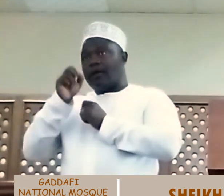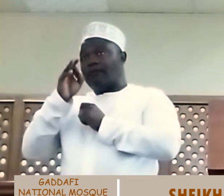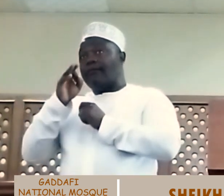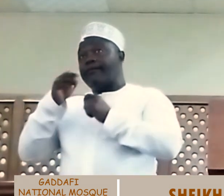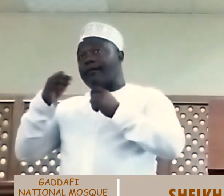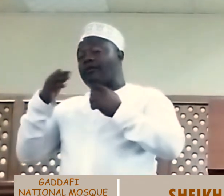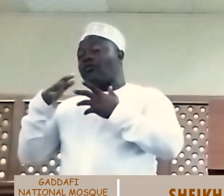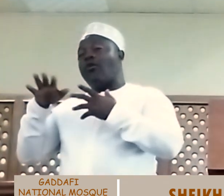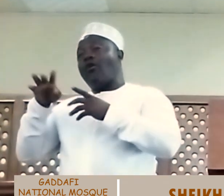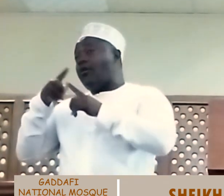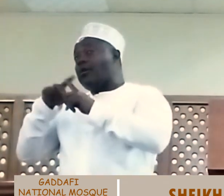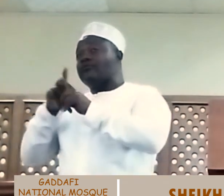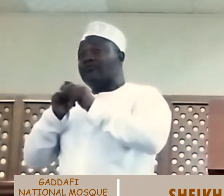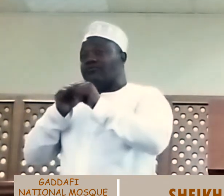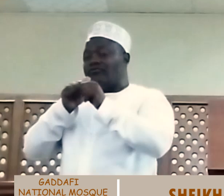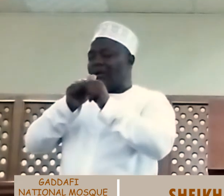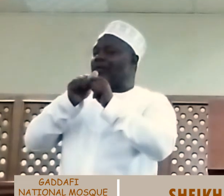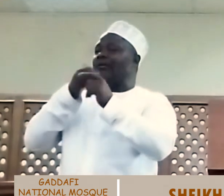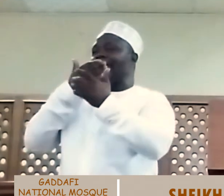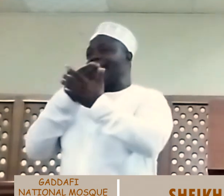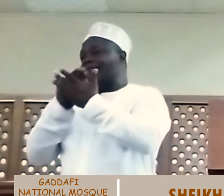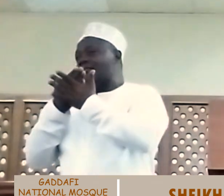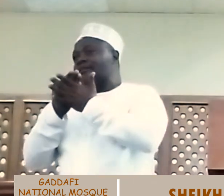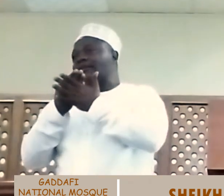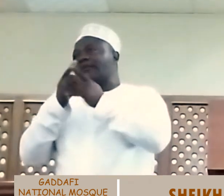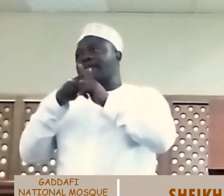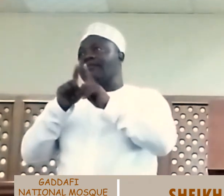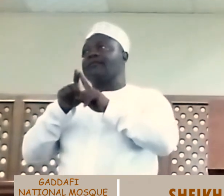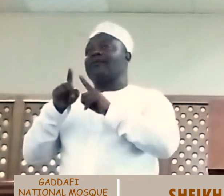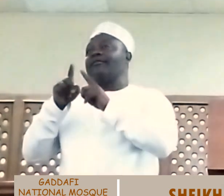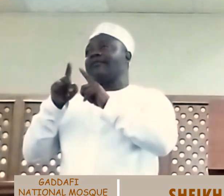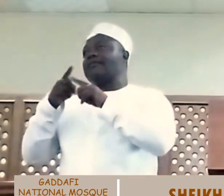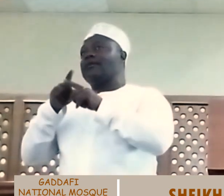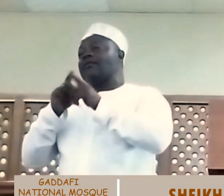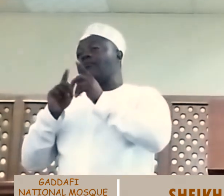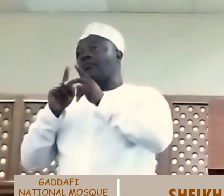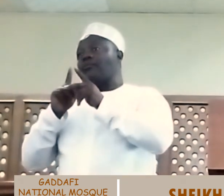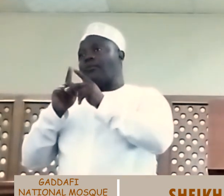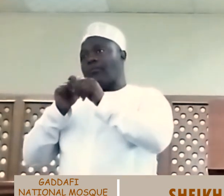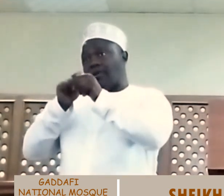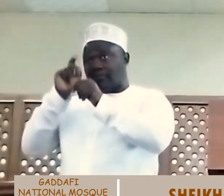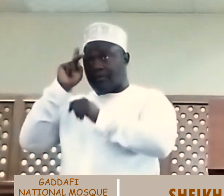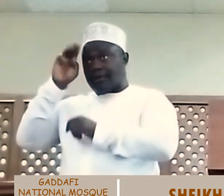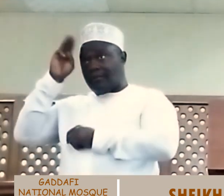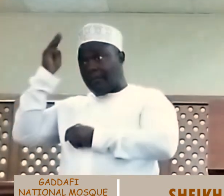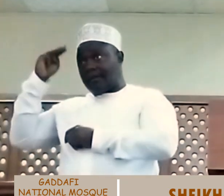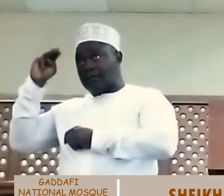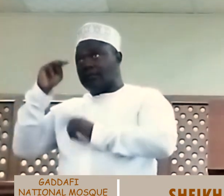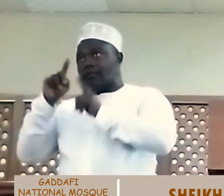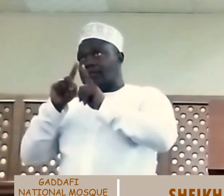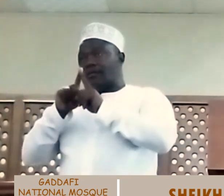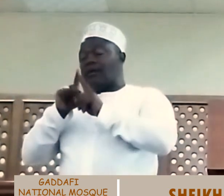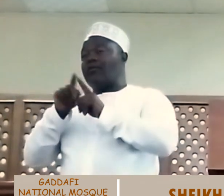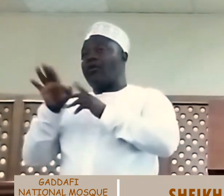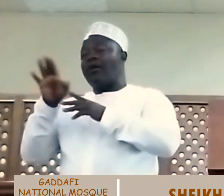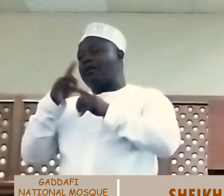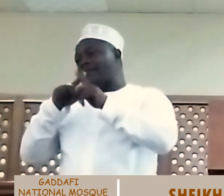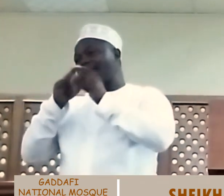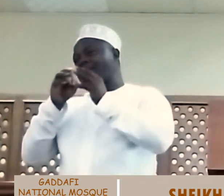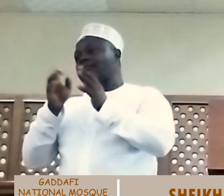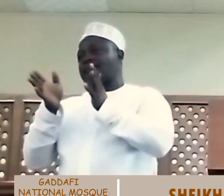ويغفر لكم ذنوبكم ومن يطع الله ورسوله فقد فاز فوزا